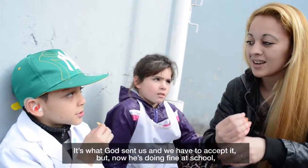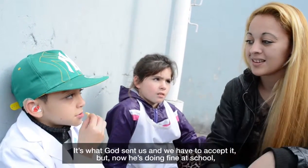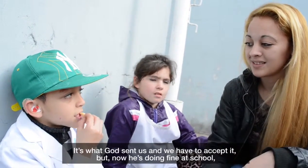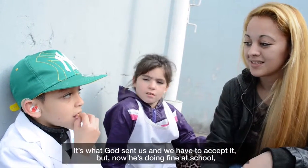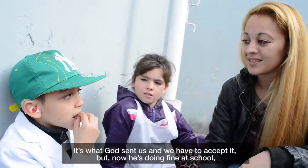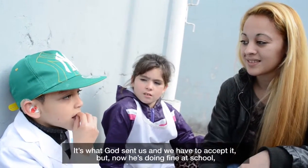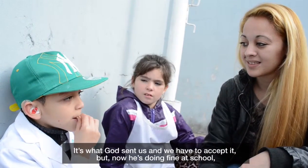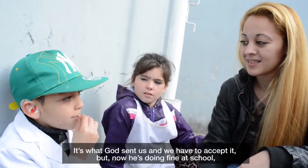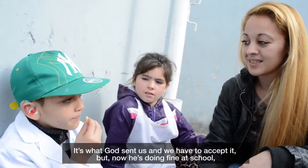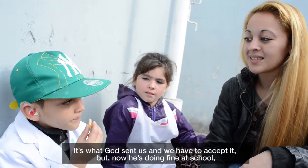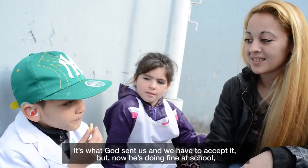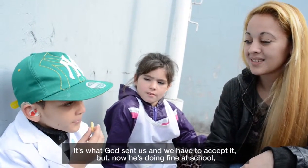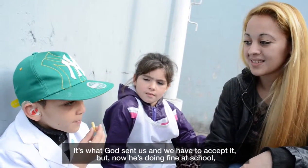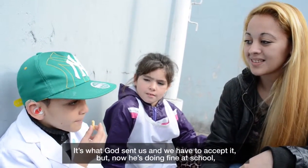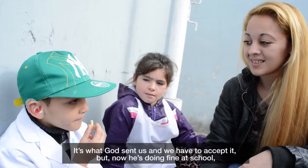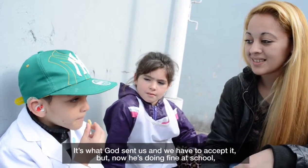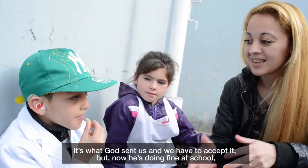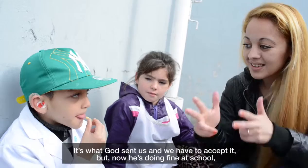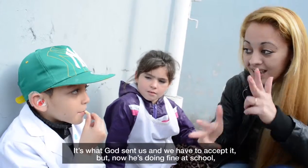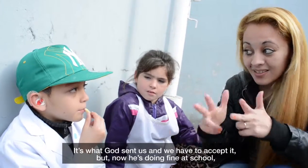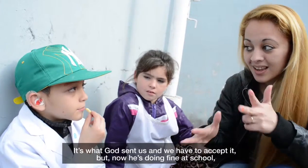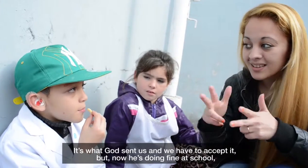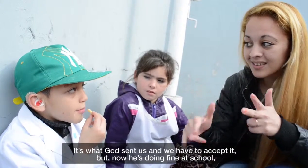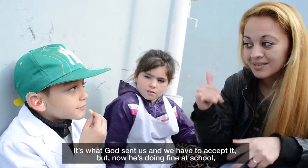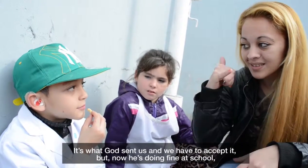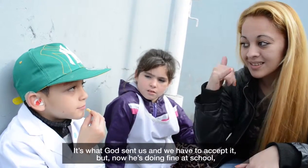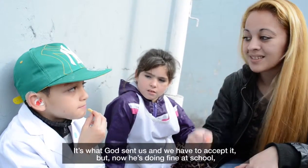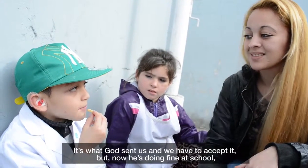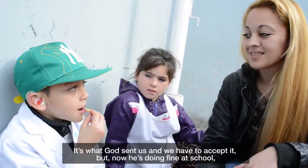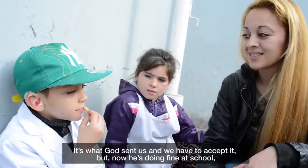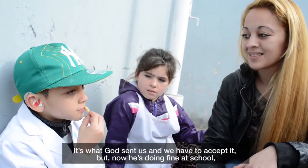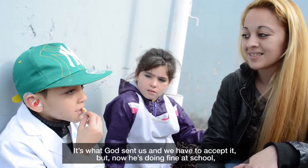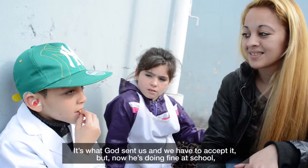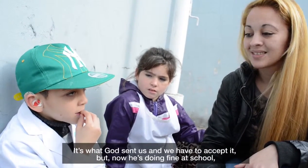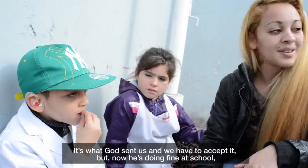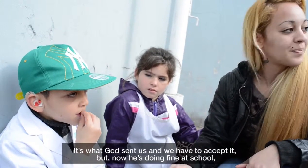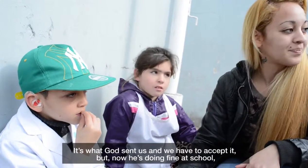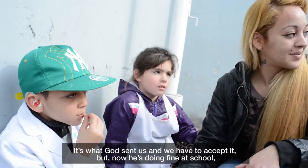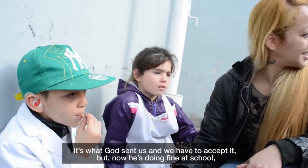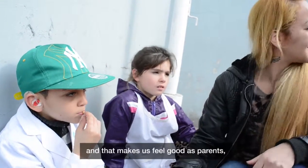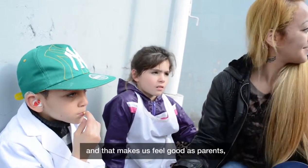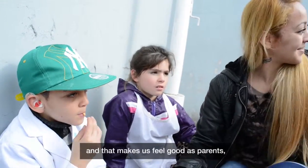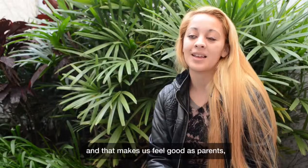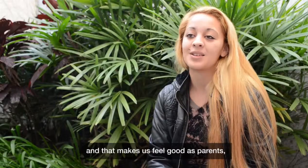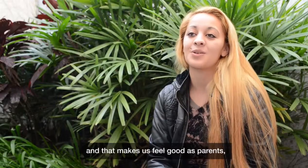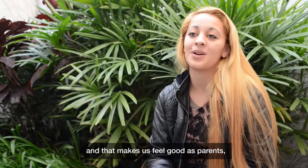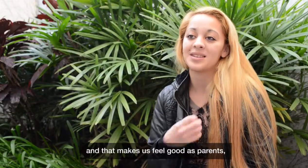Pero ahora él está muy bien en la escuela, así que eso nos hace